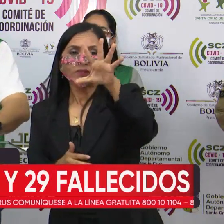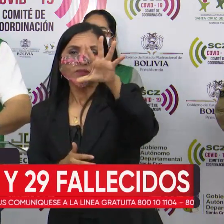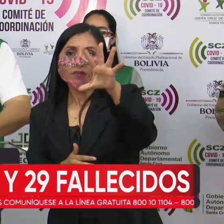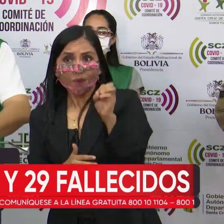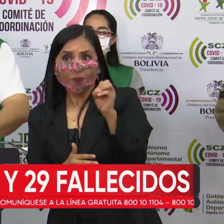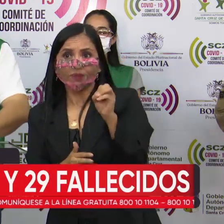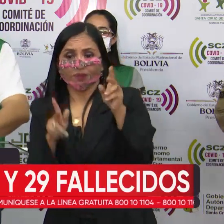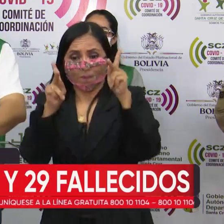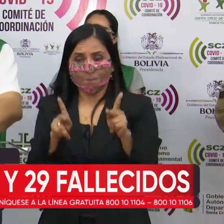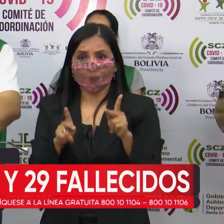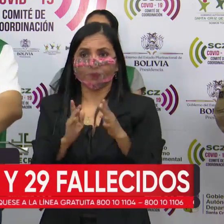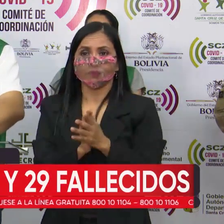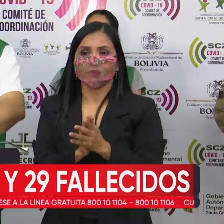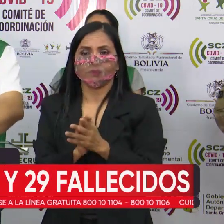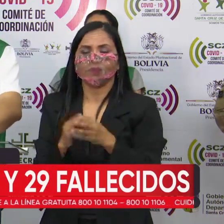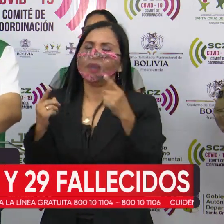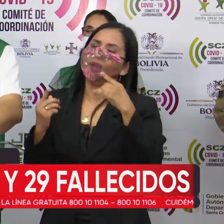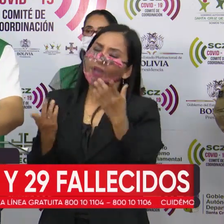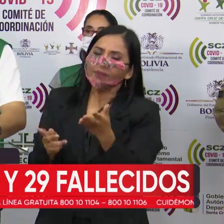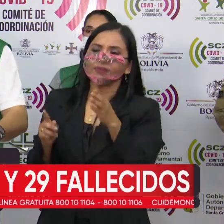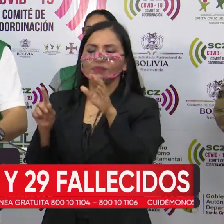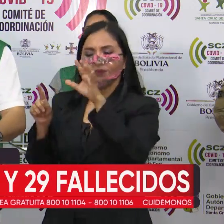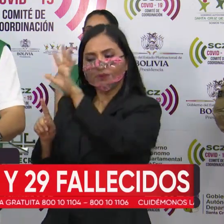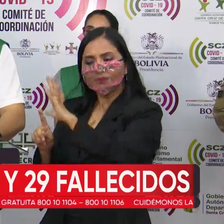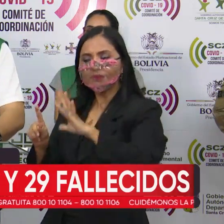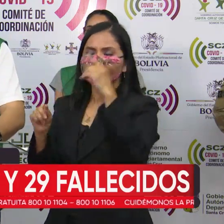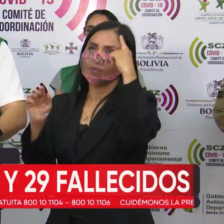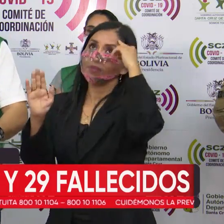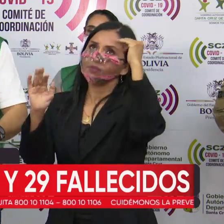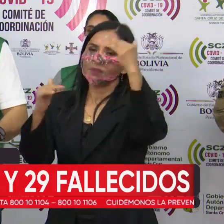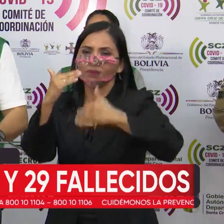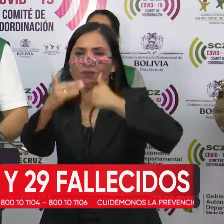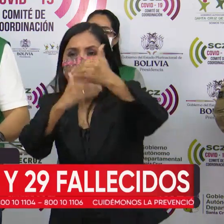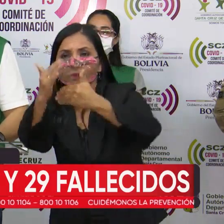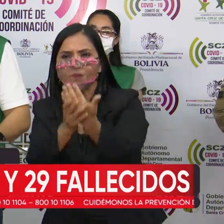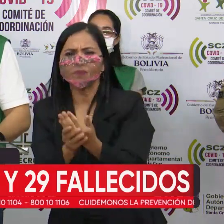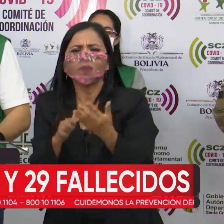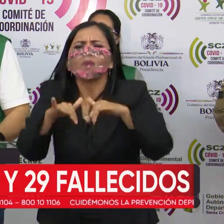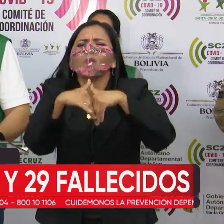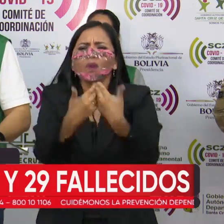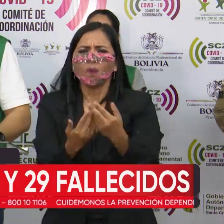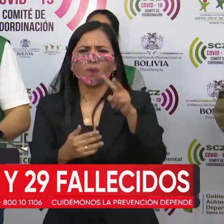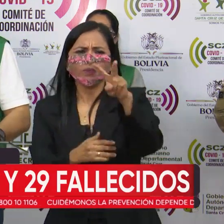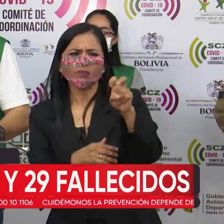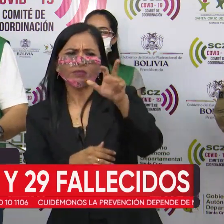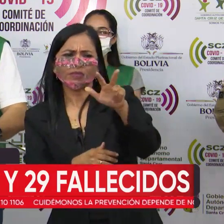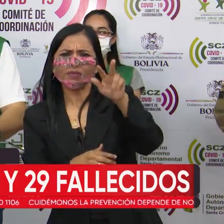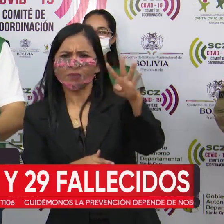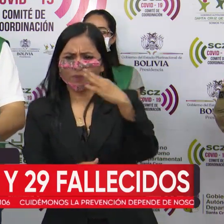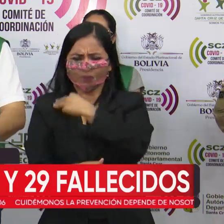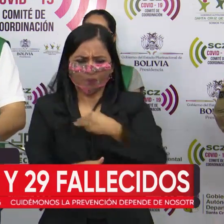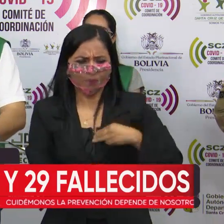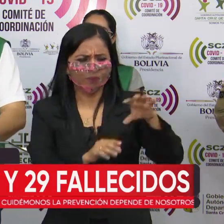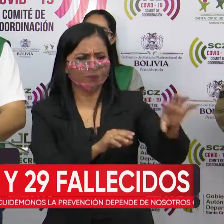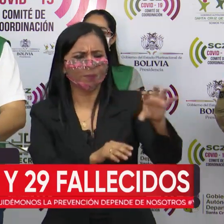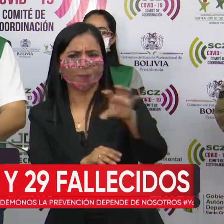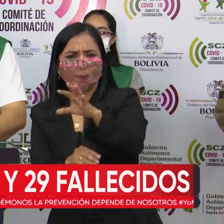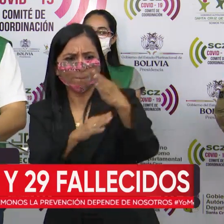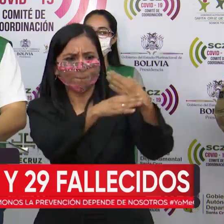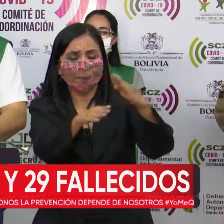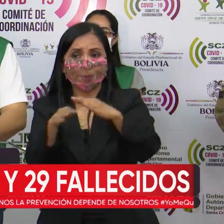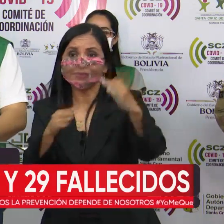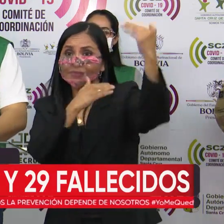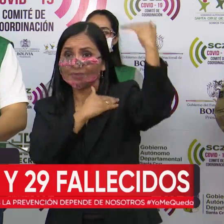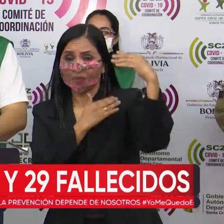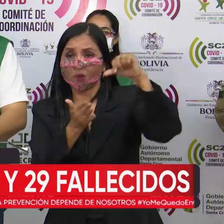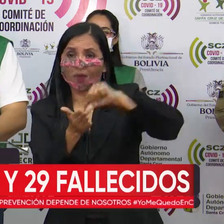17.650, que son los que nos dan la esperanza en adelante. La distribución de los 234 por municipio es la siguiente: Santa